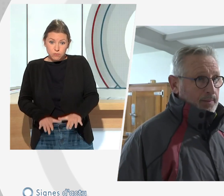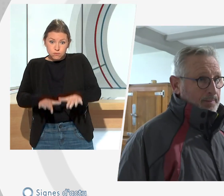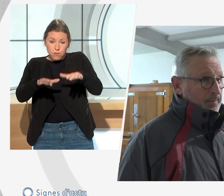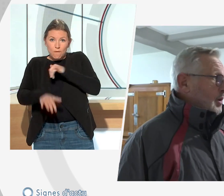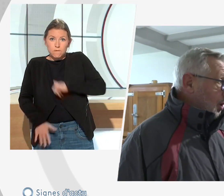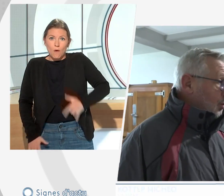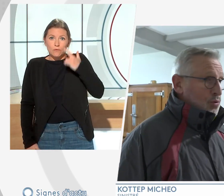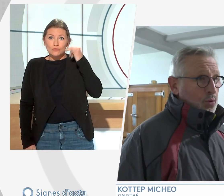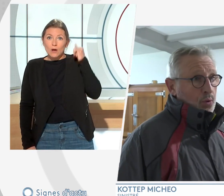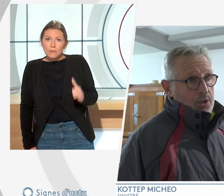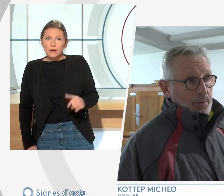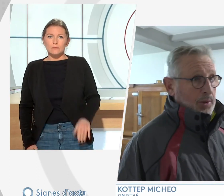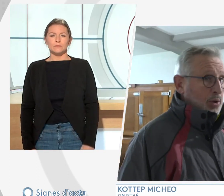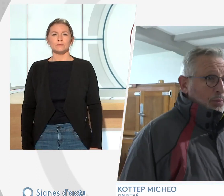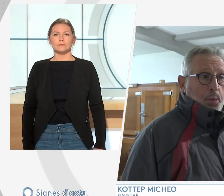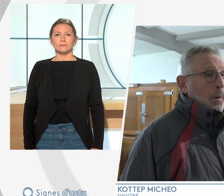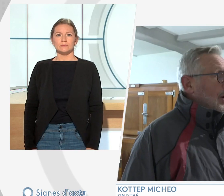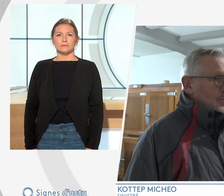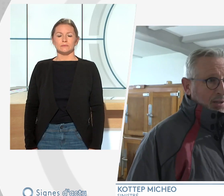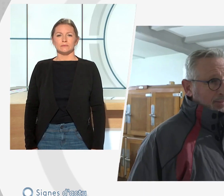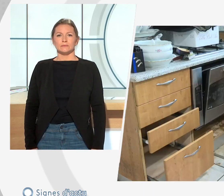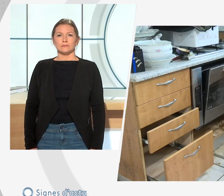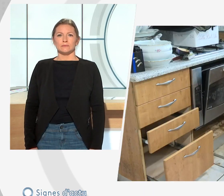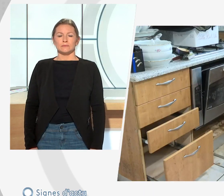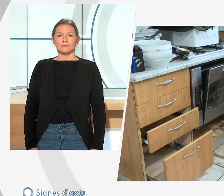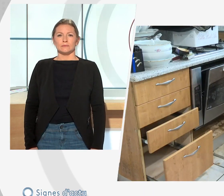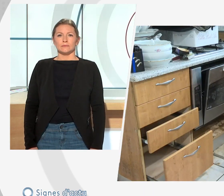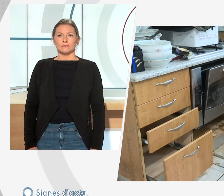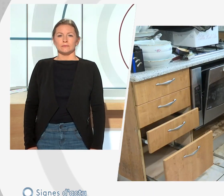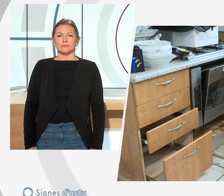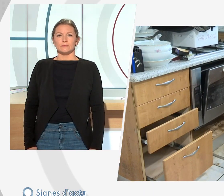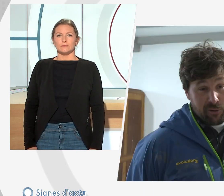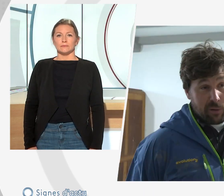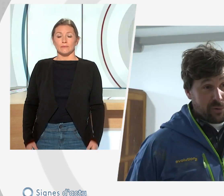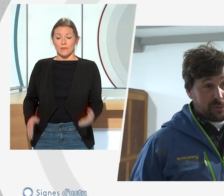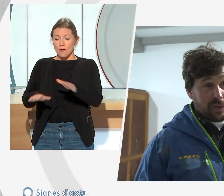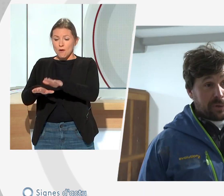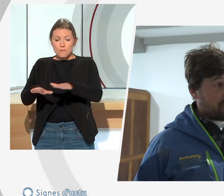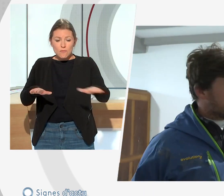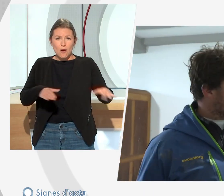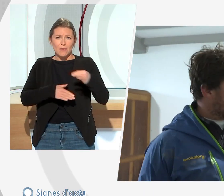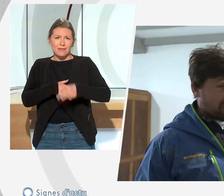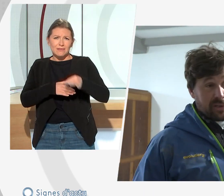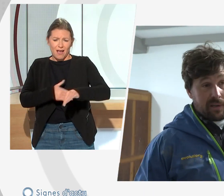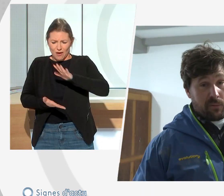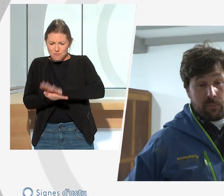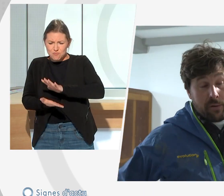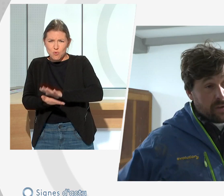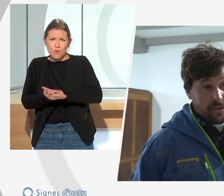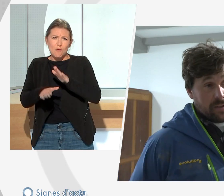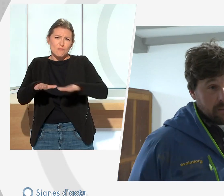d'eau. Il y a eu toujours de l'eau qui déborde un petit peu, mais pas comme ça. Il y a de la boue, il y a tout qui a pris l'eau, tout ce qui est boiserie, ça